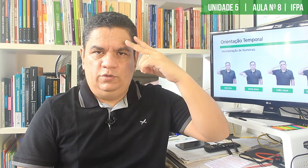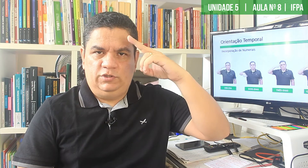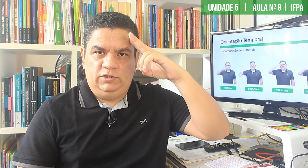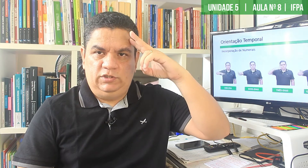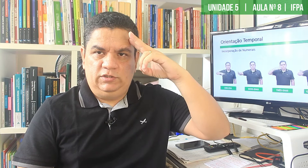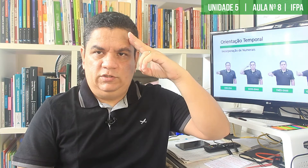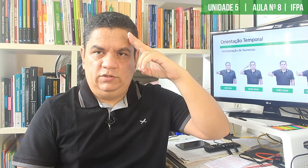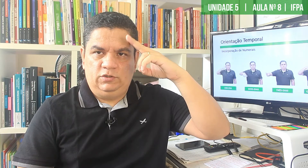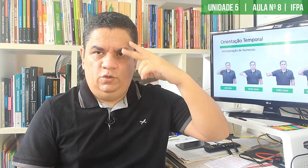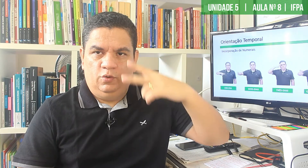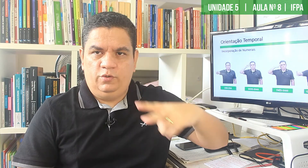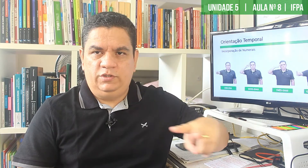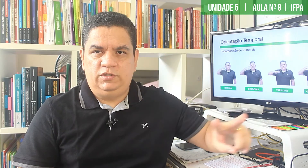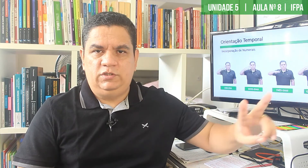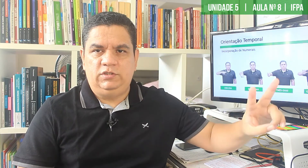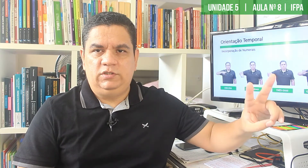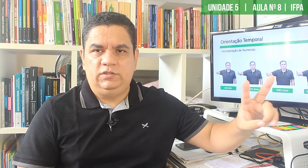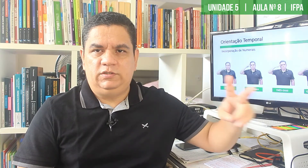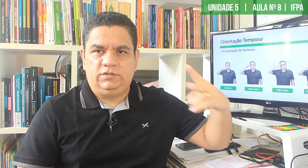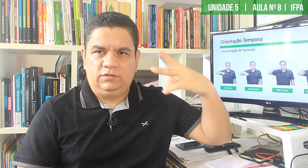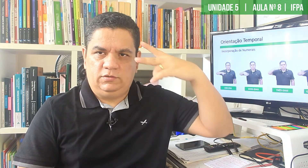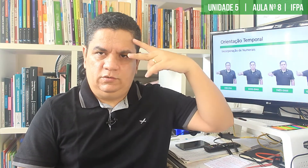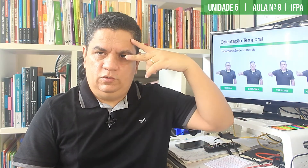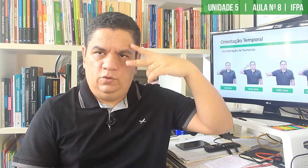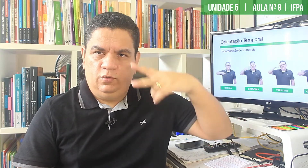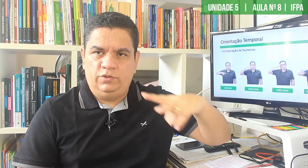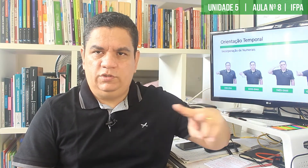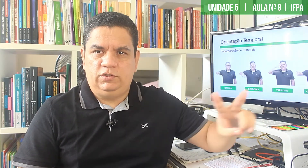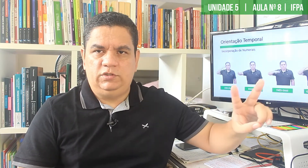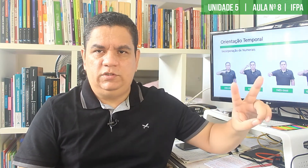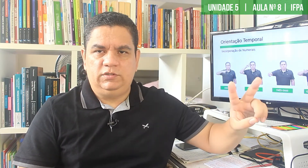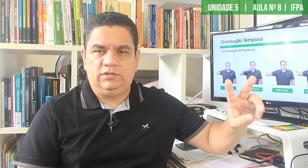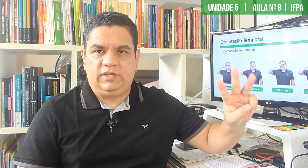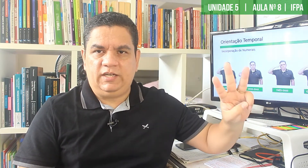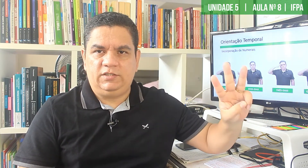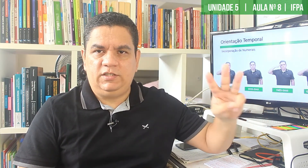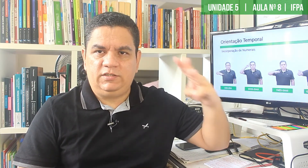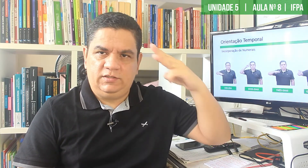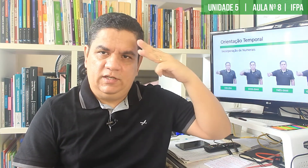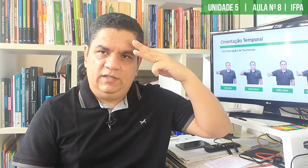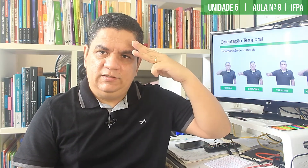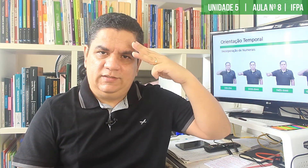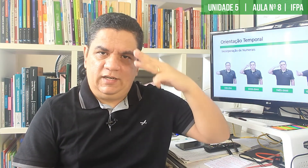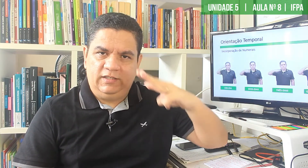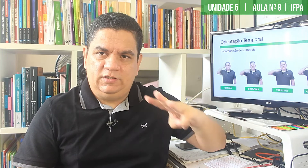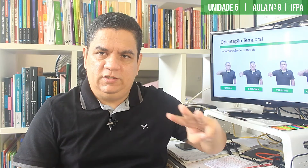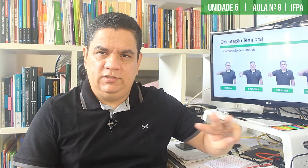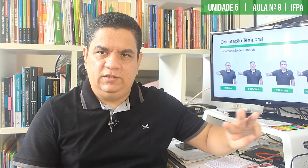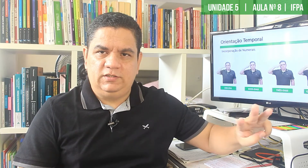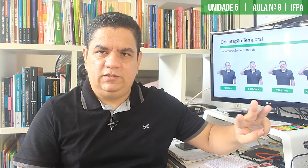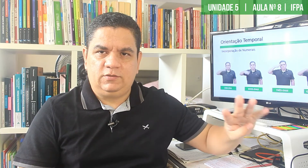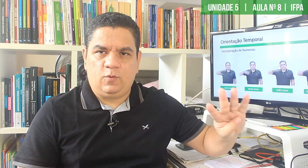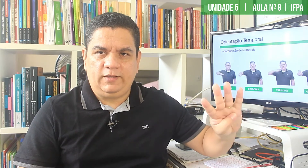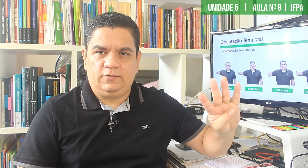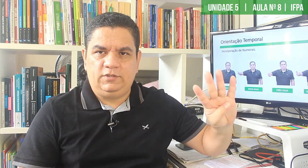2 dias. 2 dias. 2 dias. 3 dias. 3 dias. 4